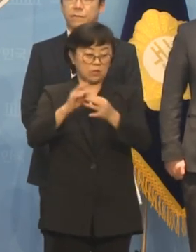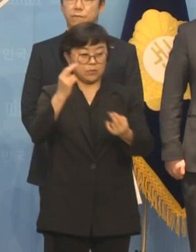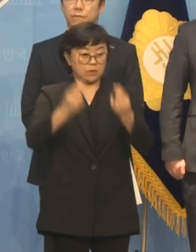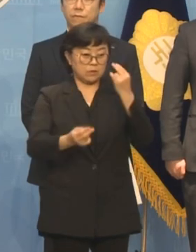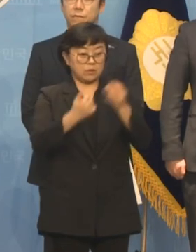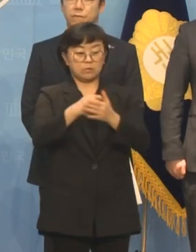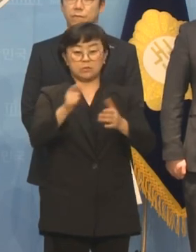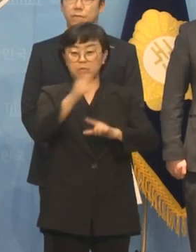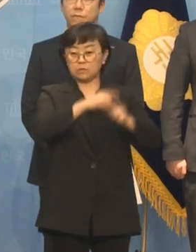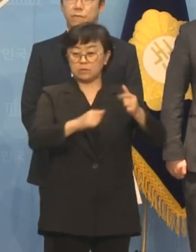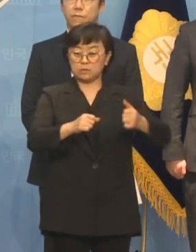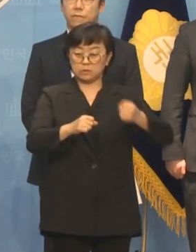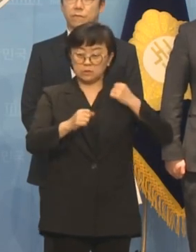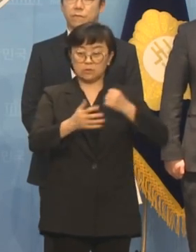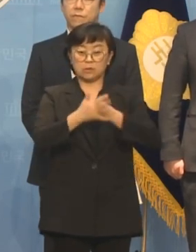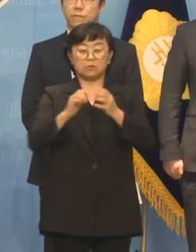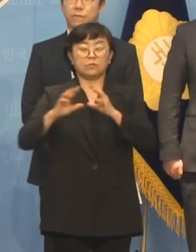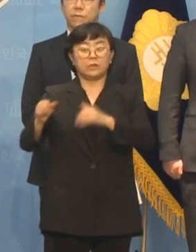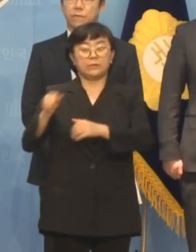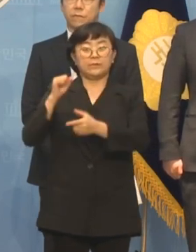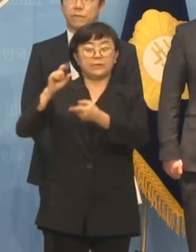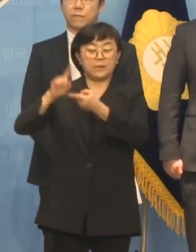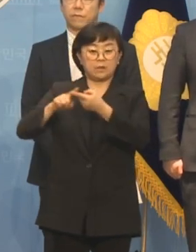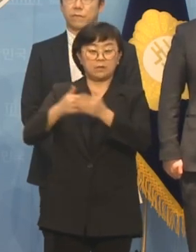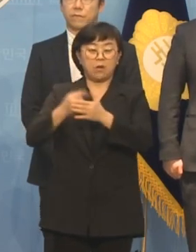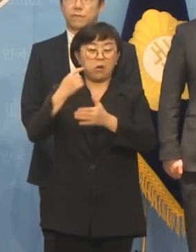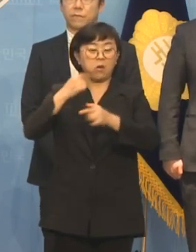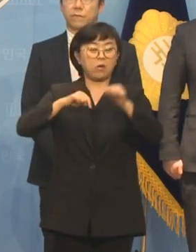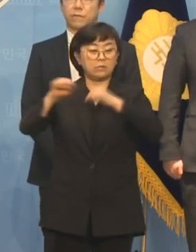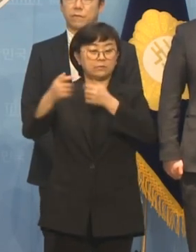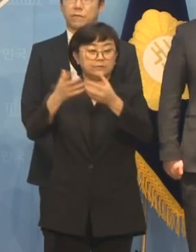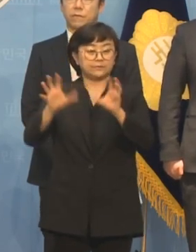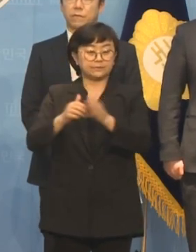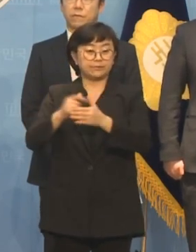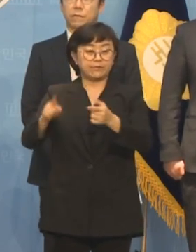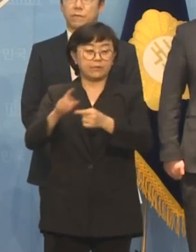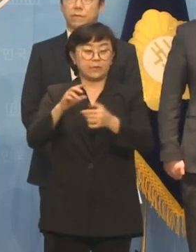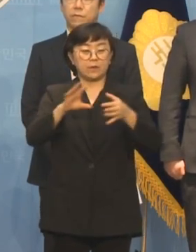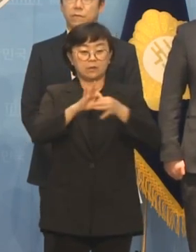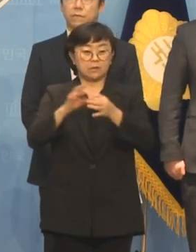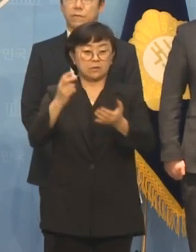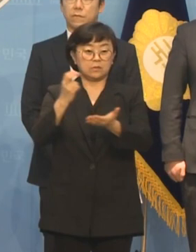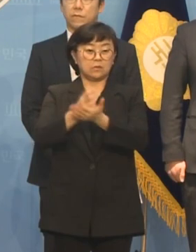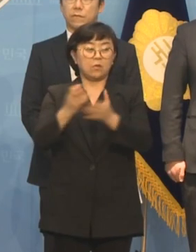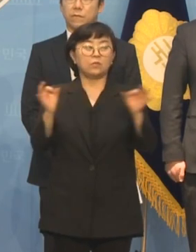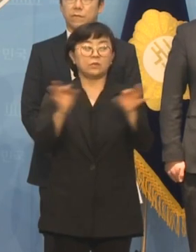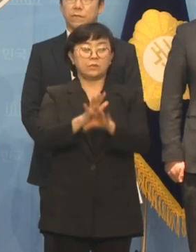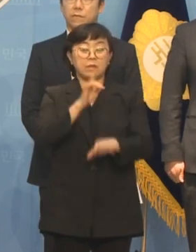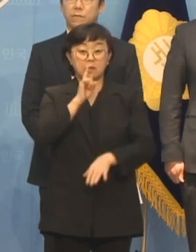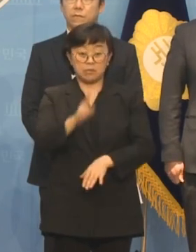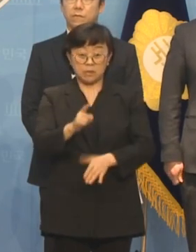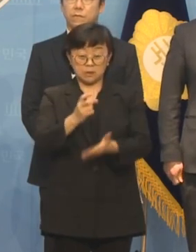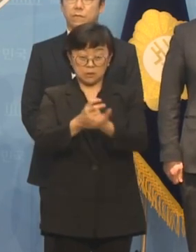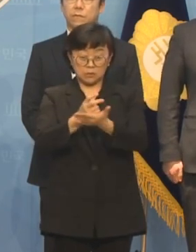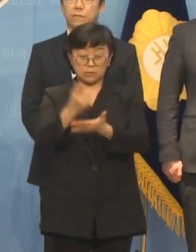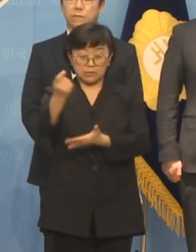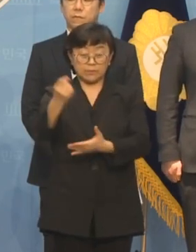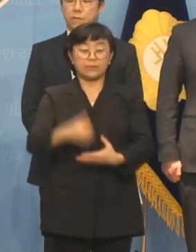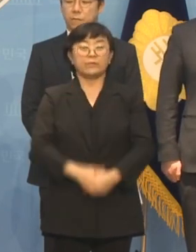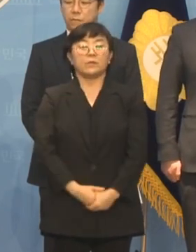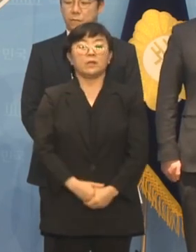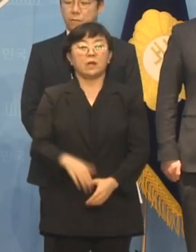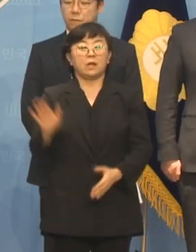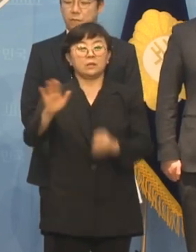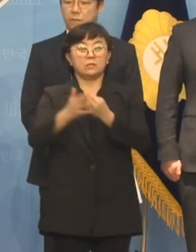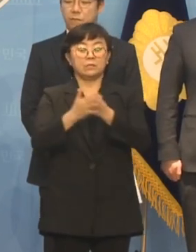것이냐. 국민의힘의 주장대로 위성정당 난립 때문에 연동형 비례대표제는 없어져야 하는 제도인지,